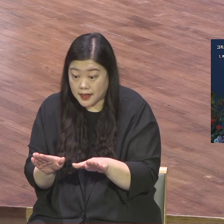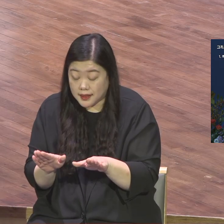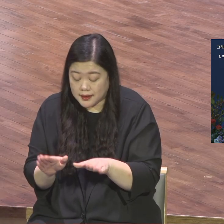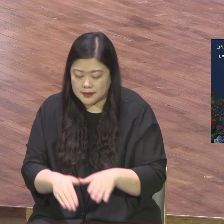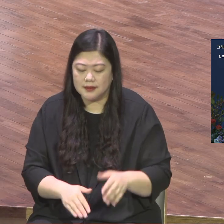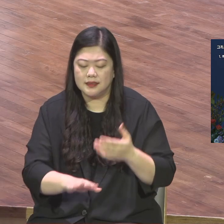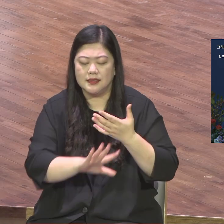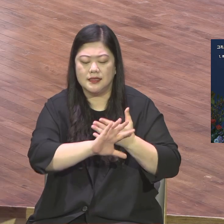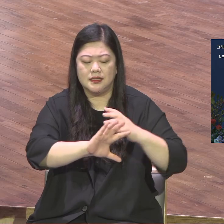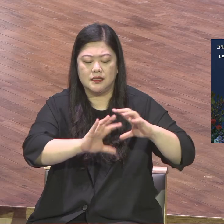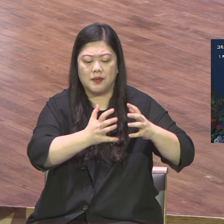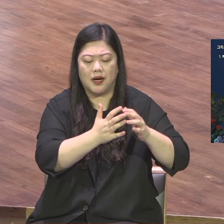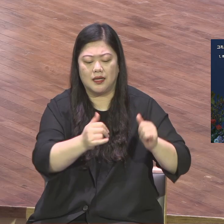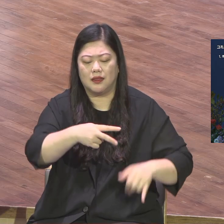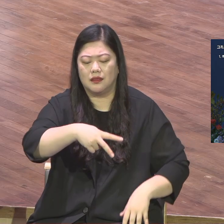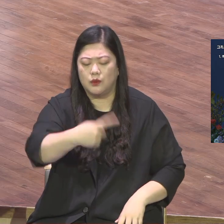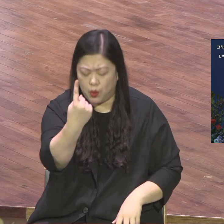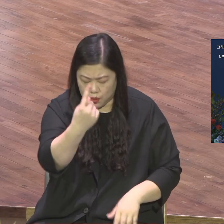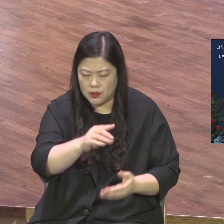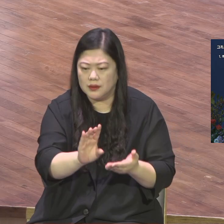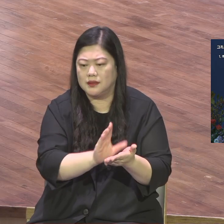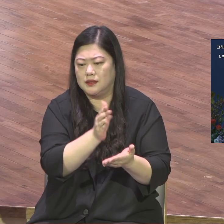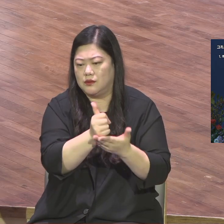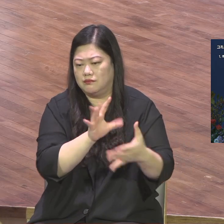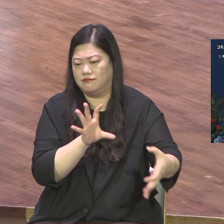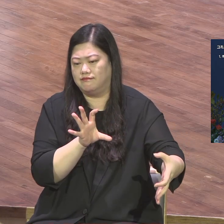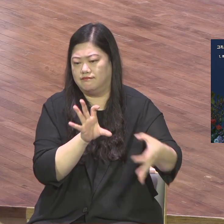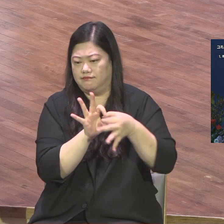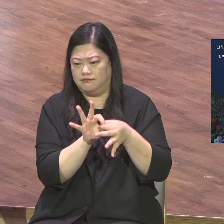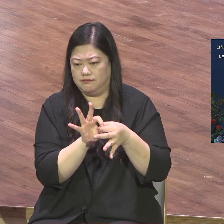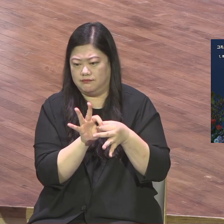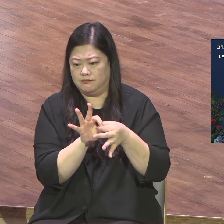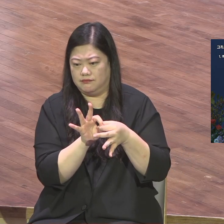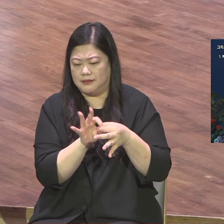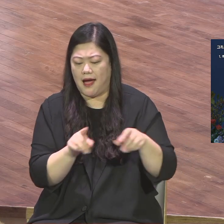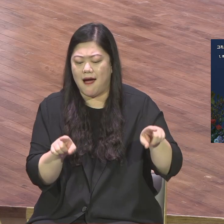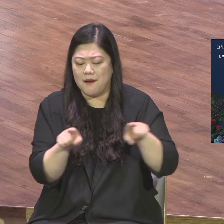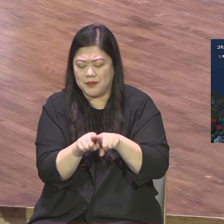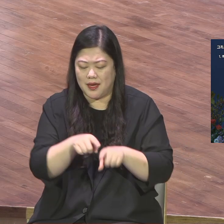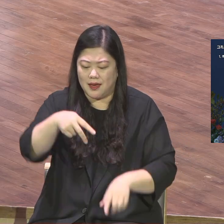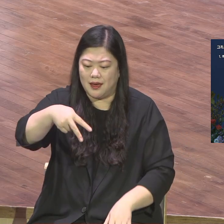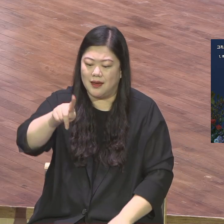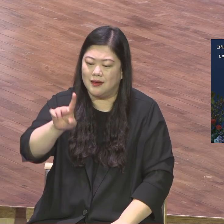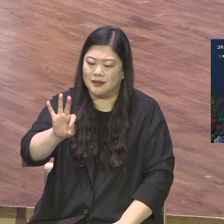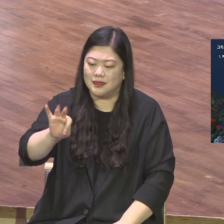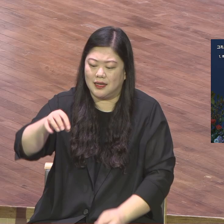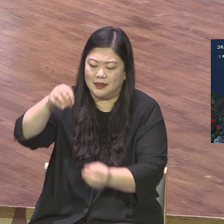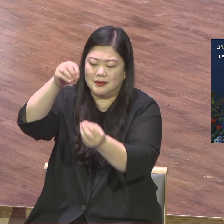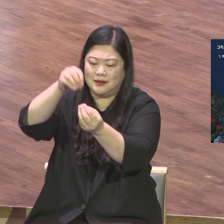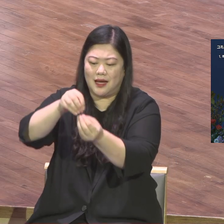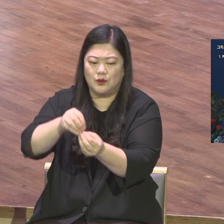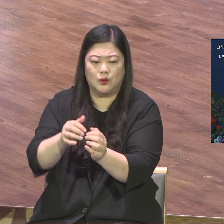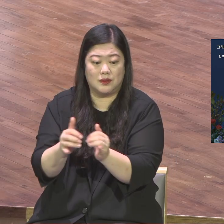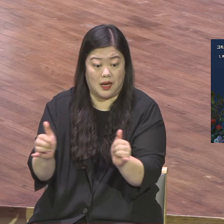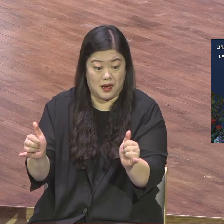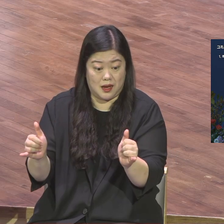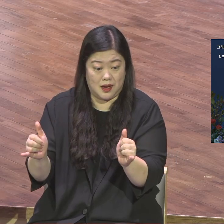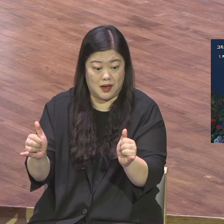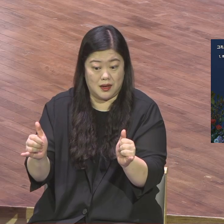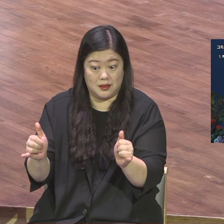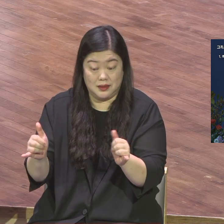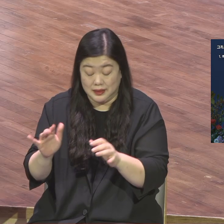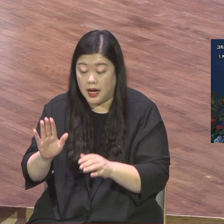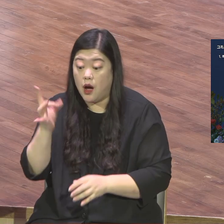이방인들도 그리스도 안에서 함께 상속자가 되고 이만 놀라운 일이에요. 구약